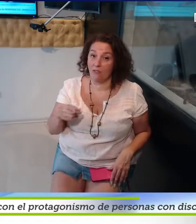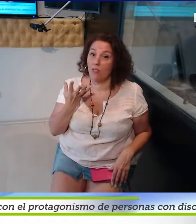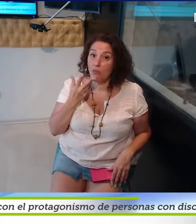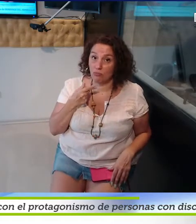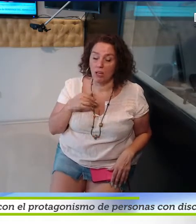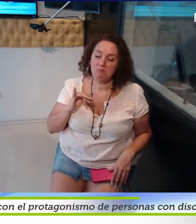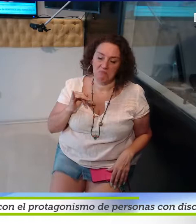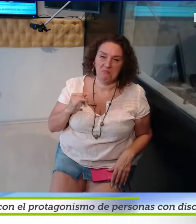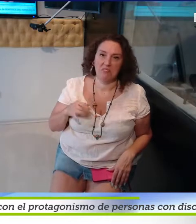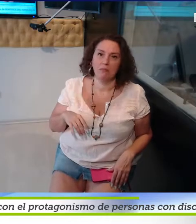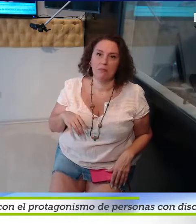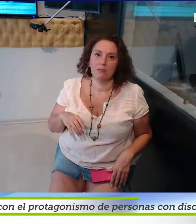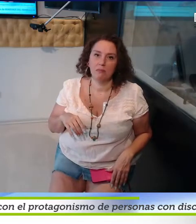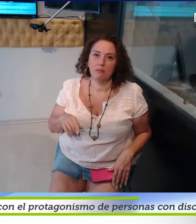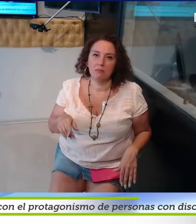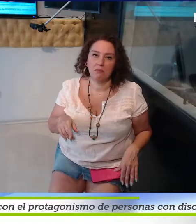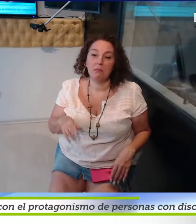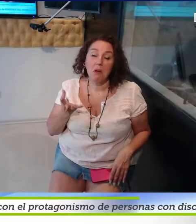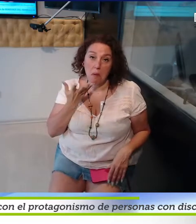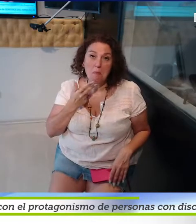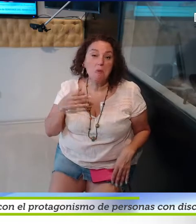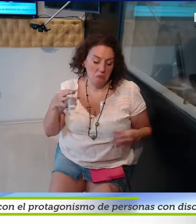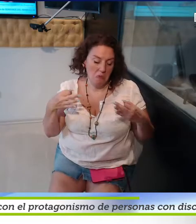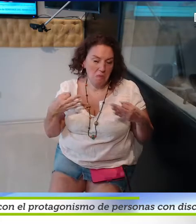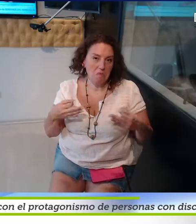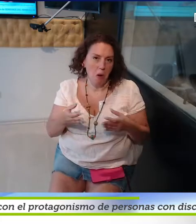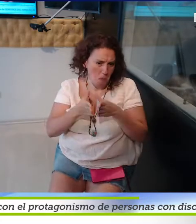me gusta. ¿Mucho, más o menos? ¿Poco? Me gusta, me gusta. ¿Mucho?